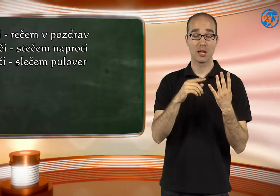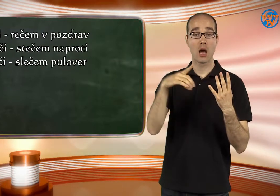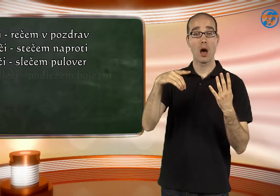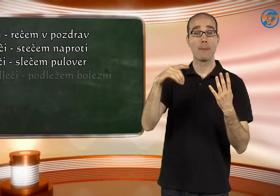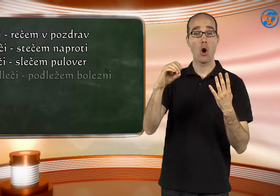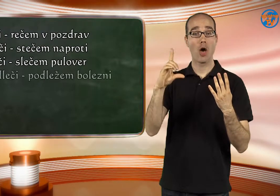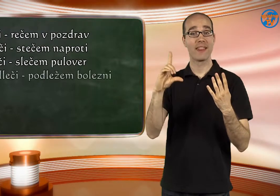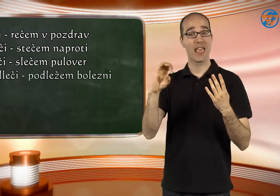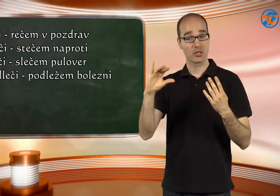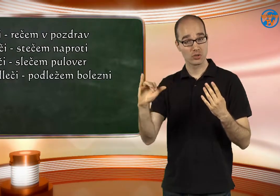Podleči,